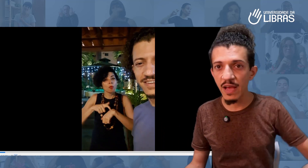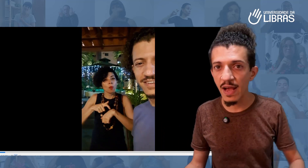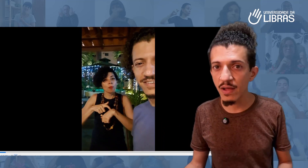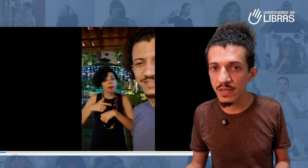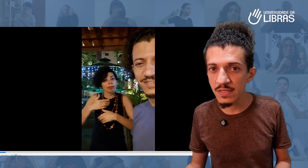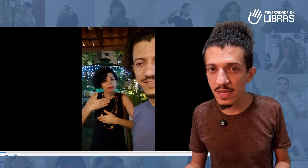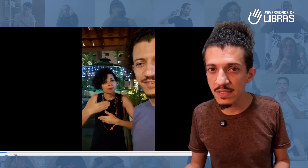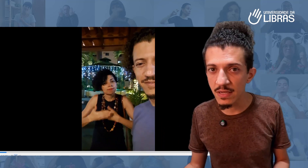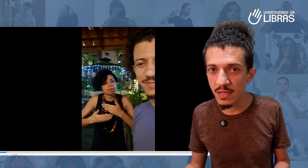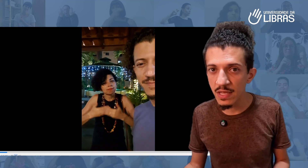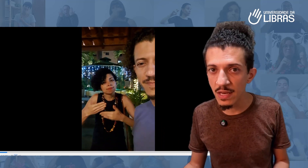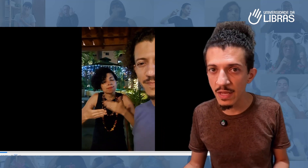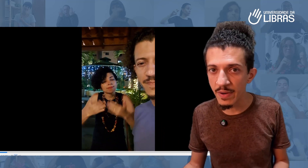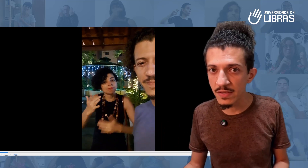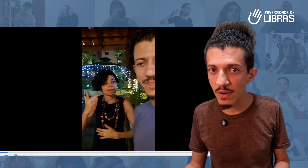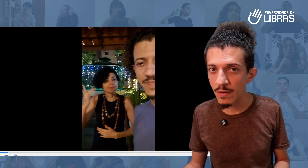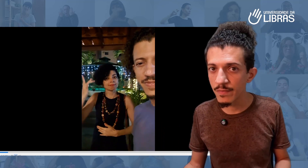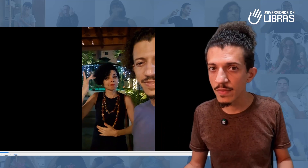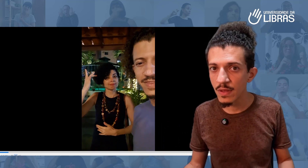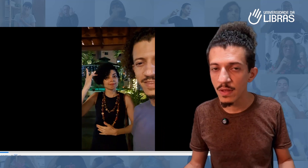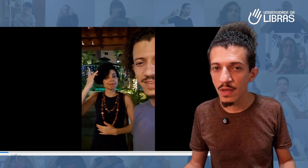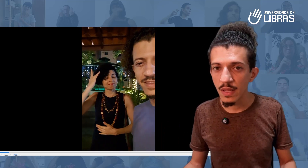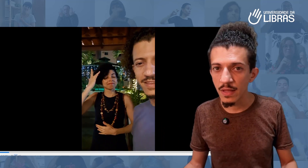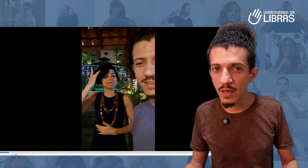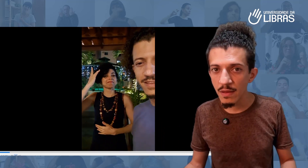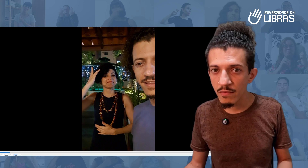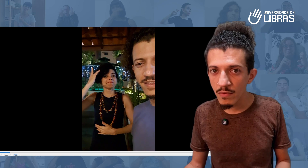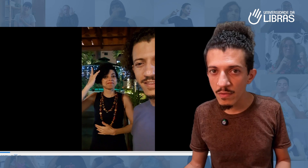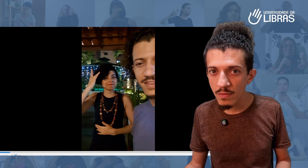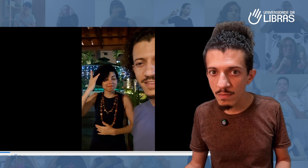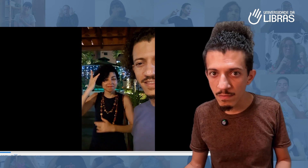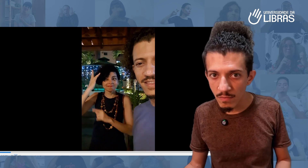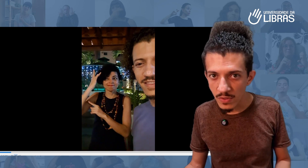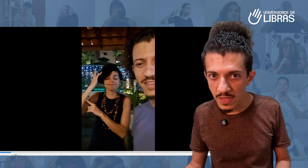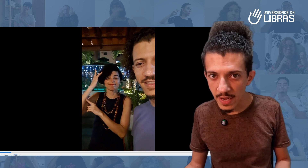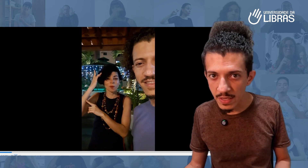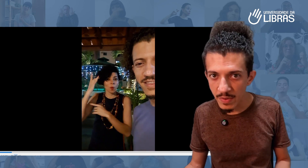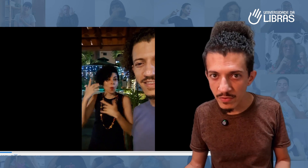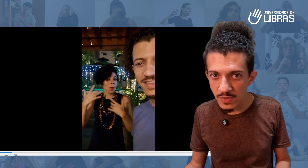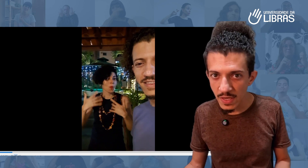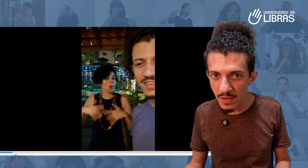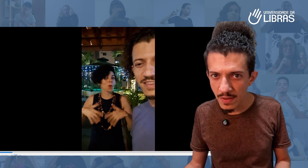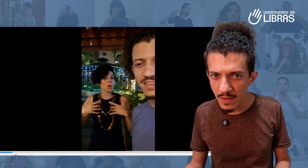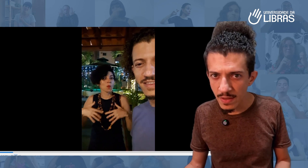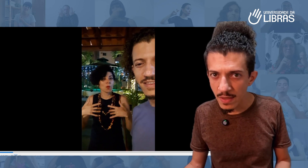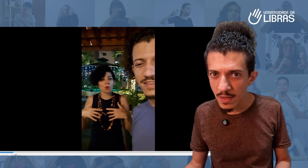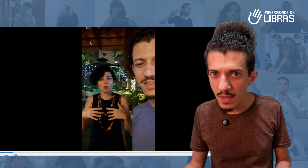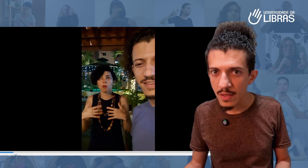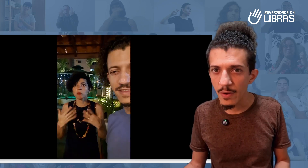jeito que a Raquel tá sinalizando aqui em Libras? Ó, vou mostrar aqui para você.